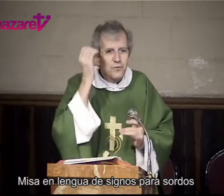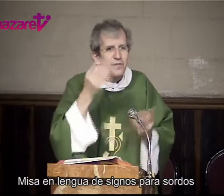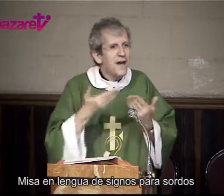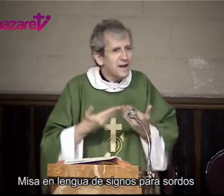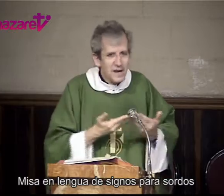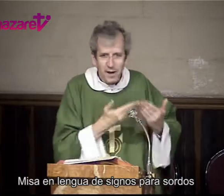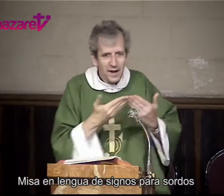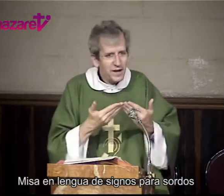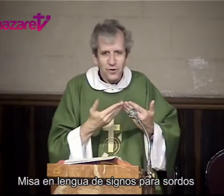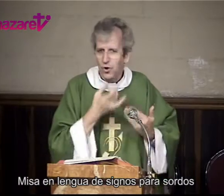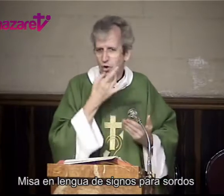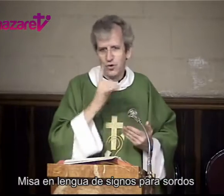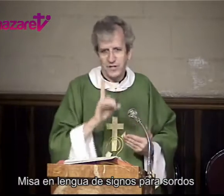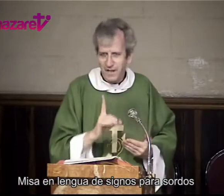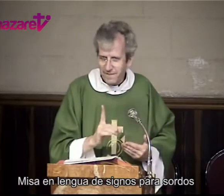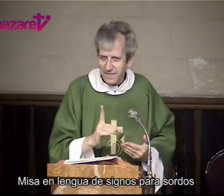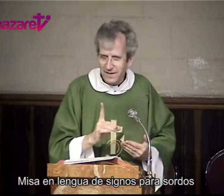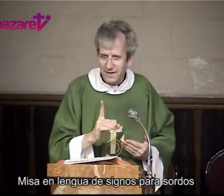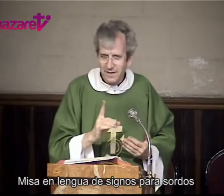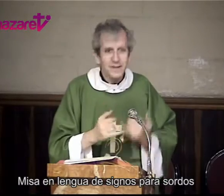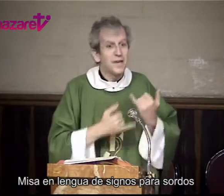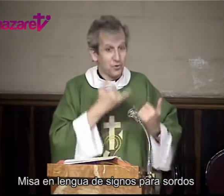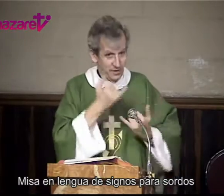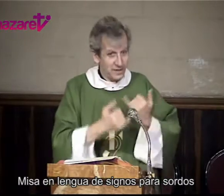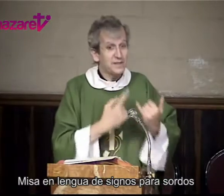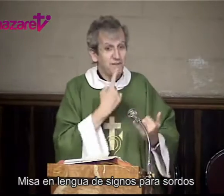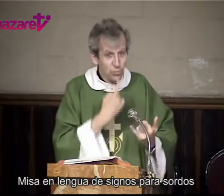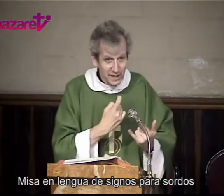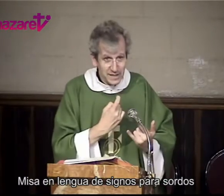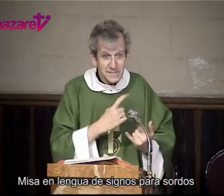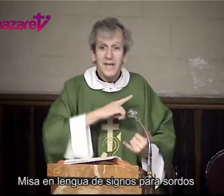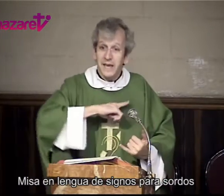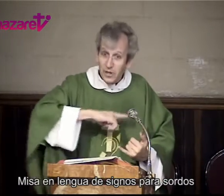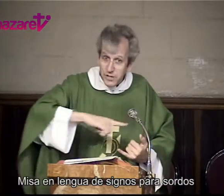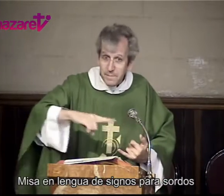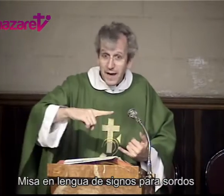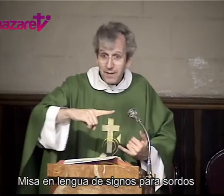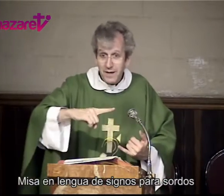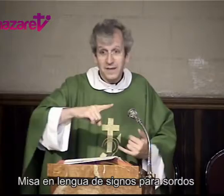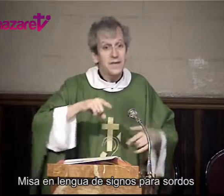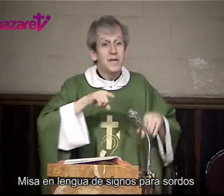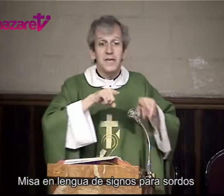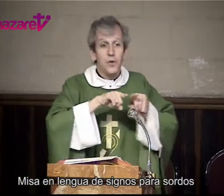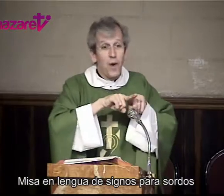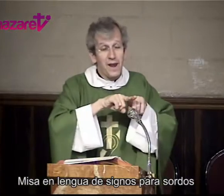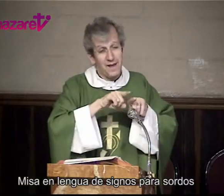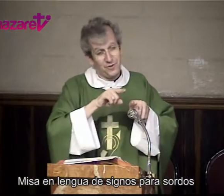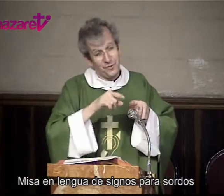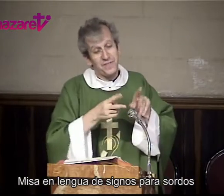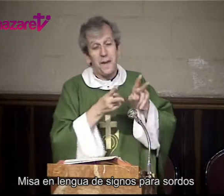anunciar el Evangelio no sería fácil, que encontrarían dificultades, que los enviaba, igual, lo dice